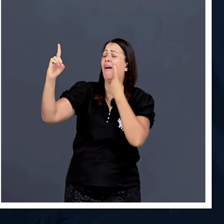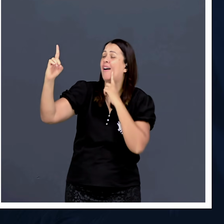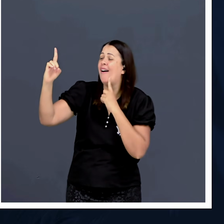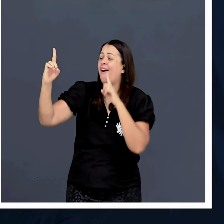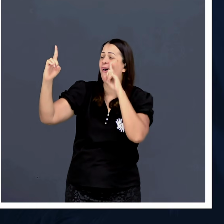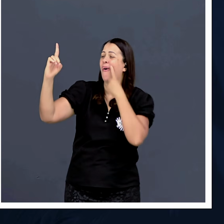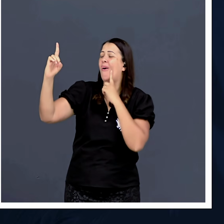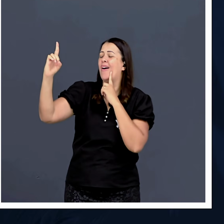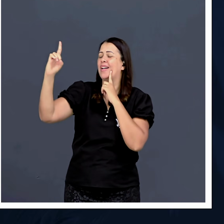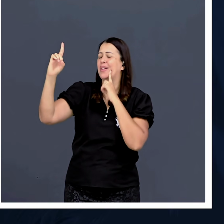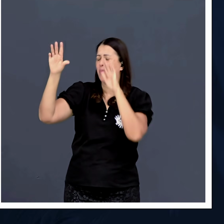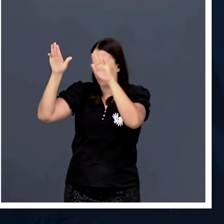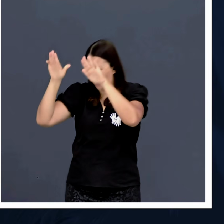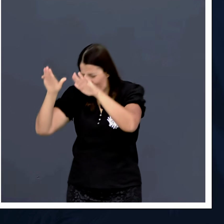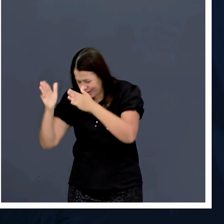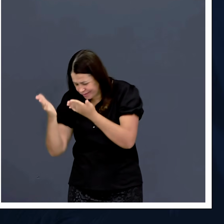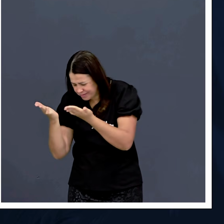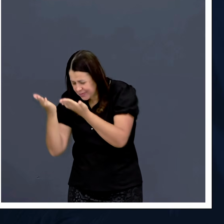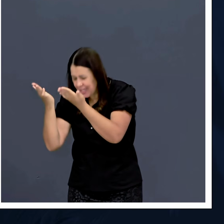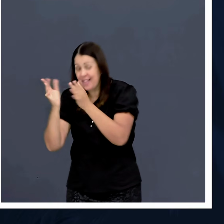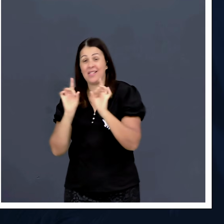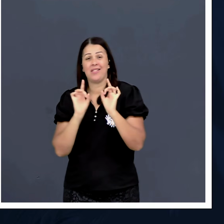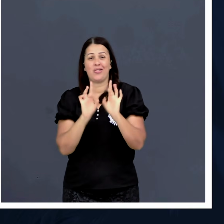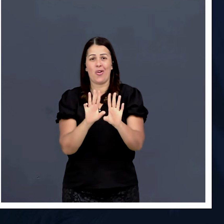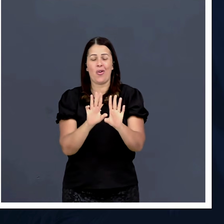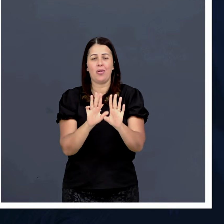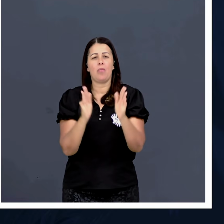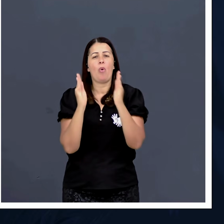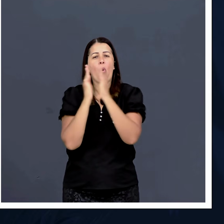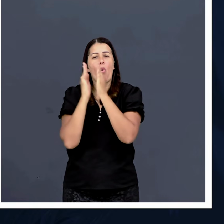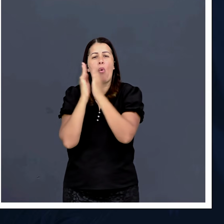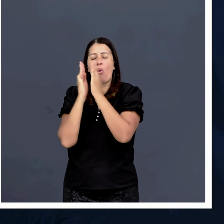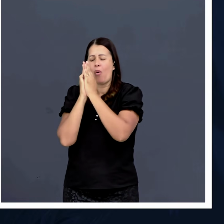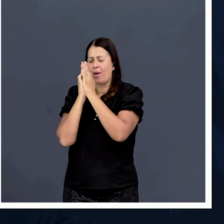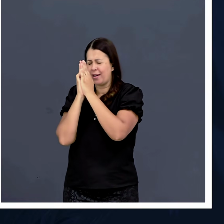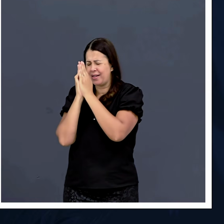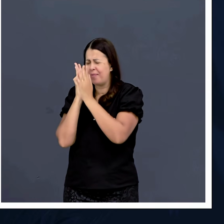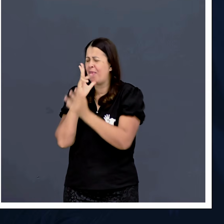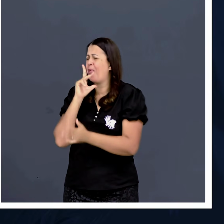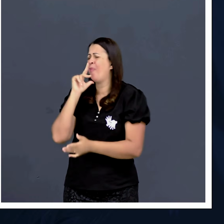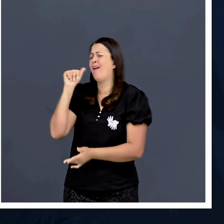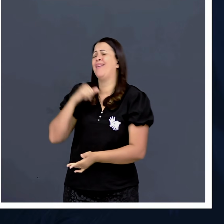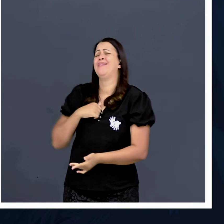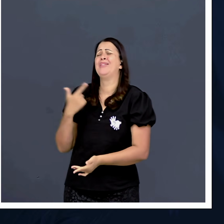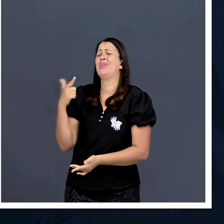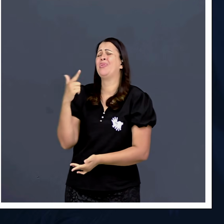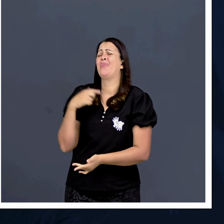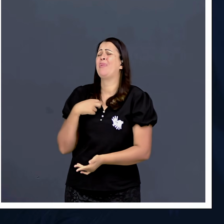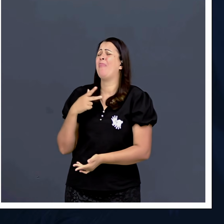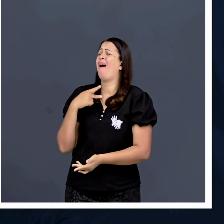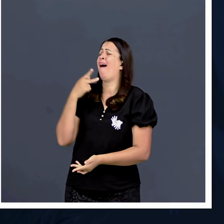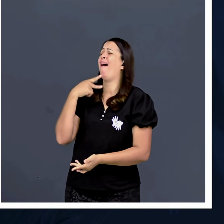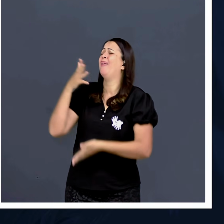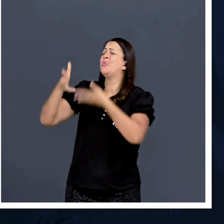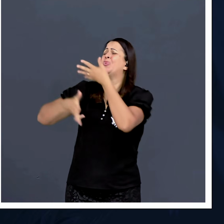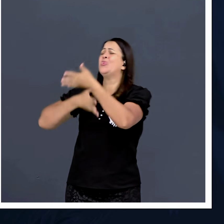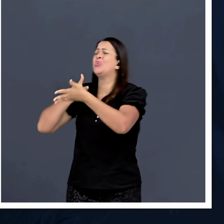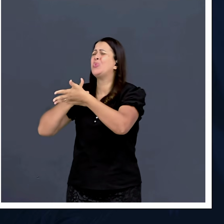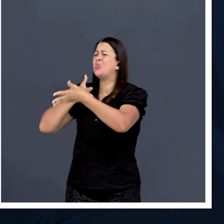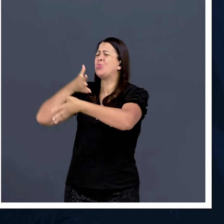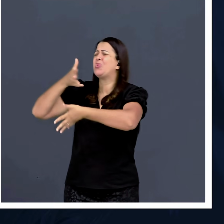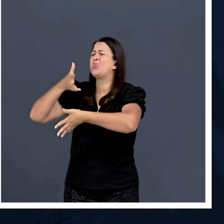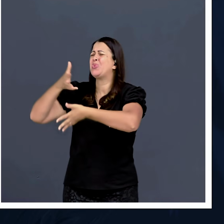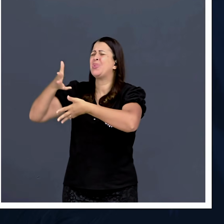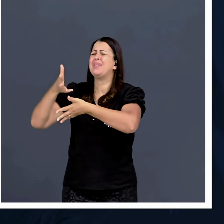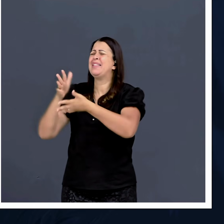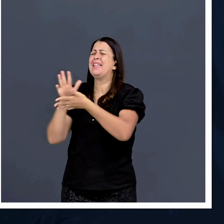também. Quantas vezes a gente não se coloca em oração, dizendo assim, Pai, eu não tenho nem o que falar, eu não sei nem